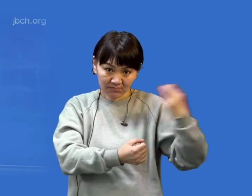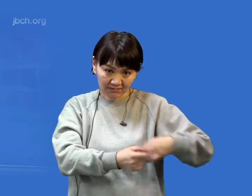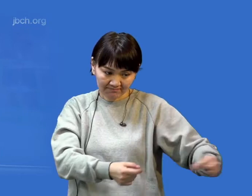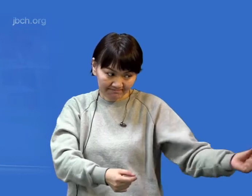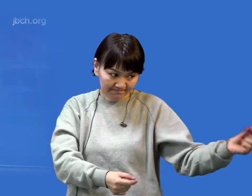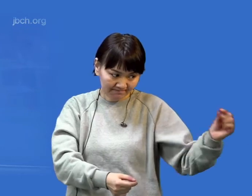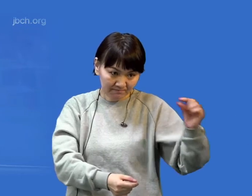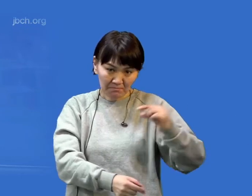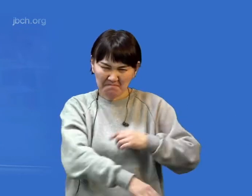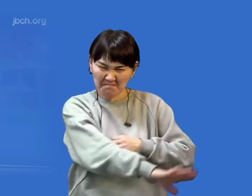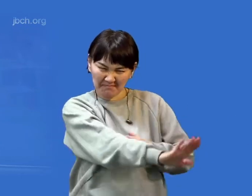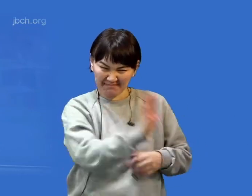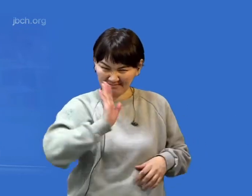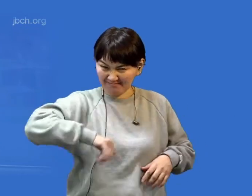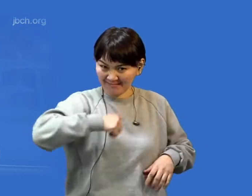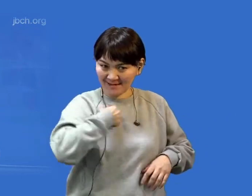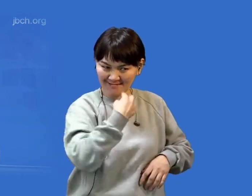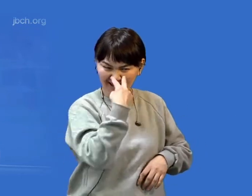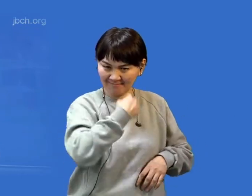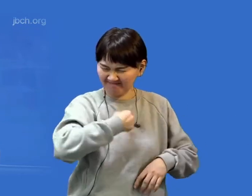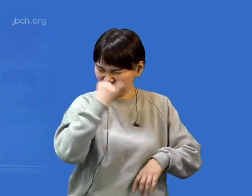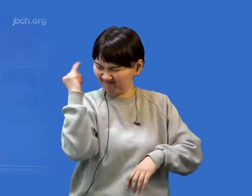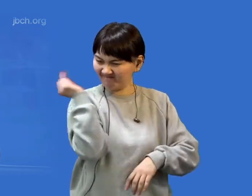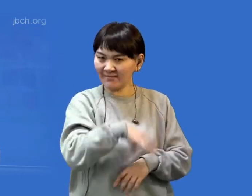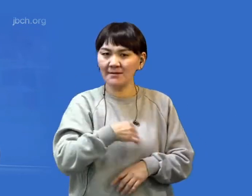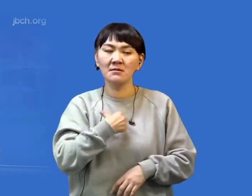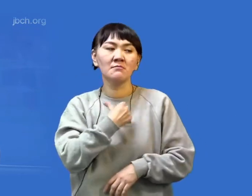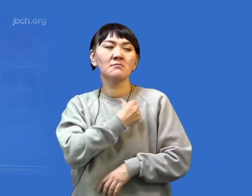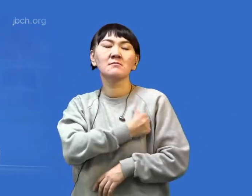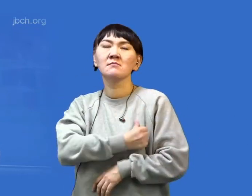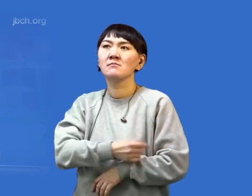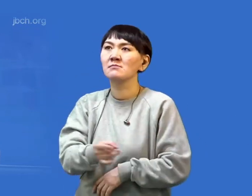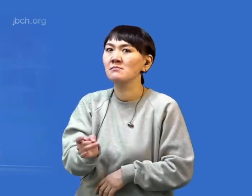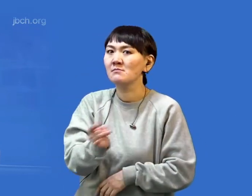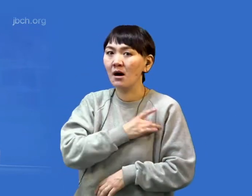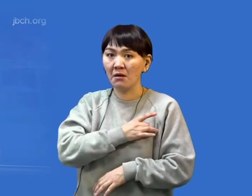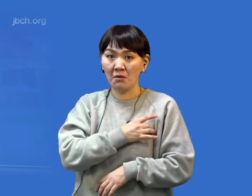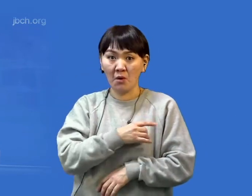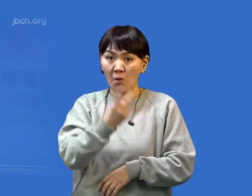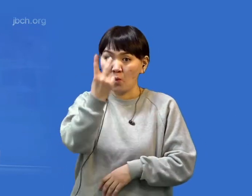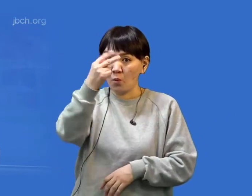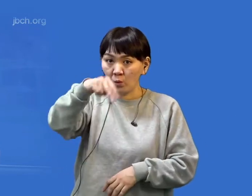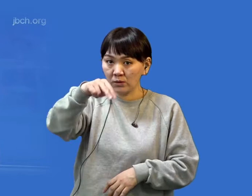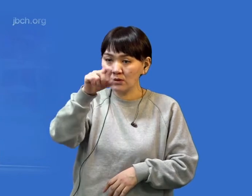нь төлөх гэдэл үлэмлэрэгч гэж байна.